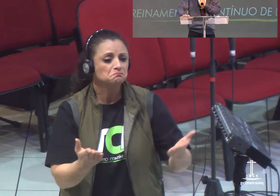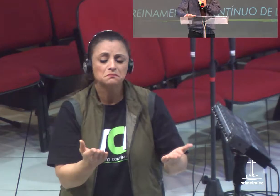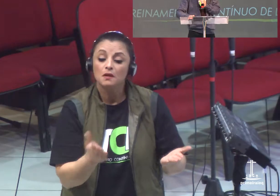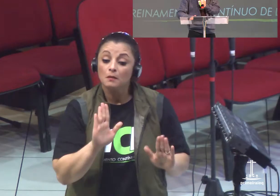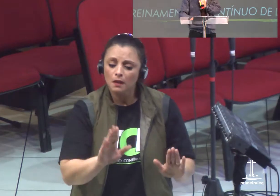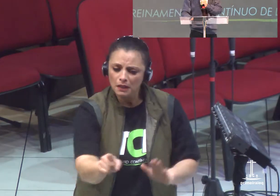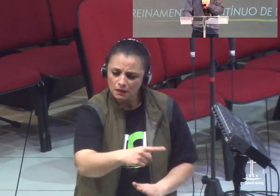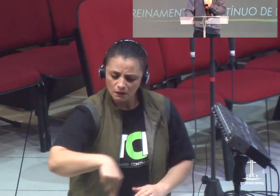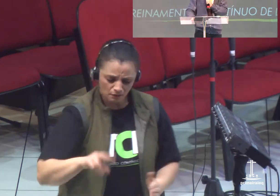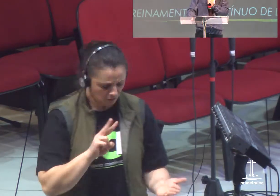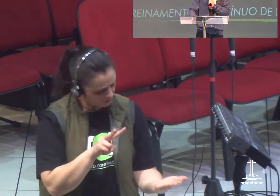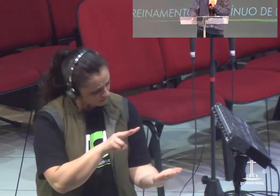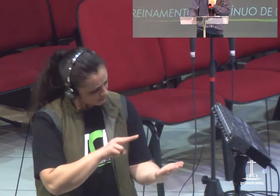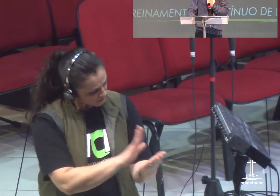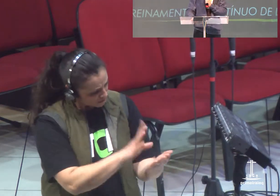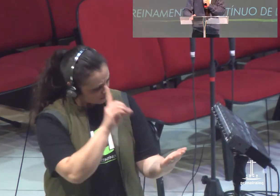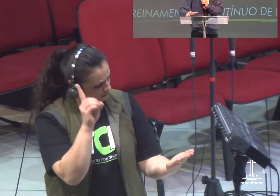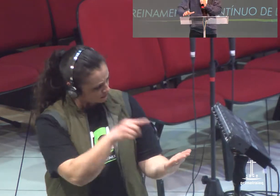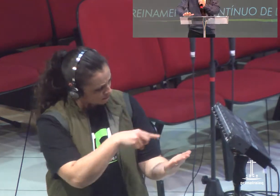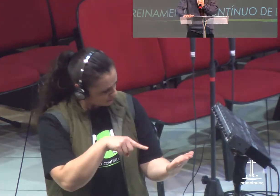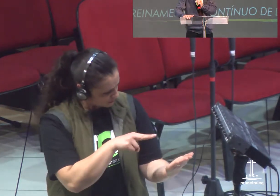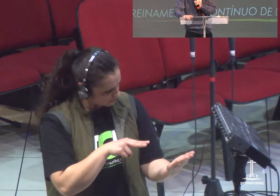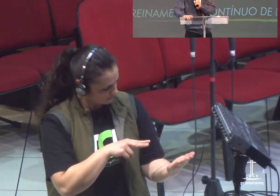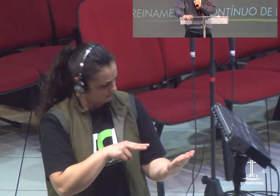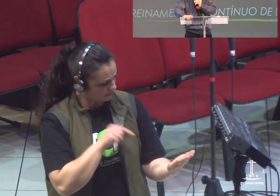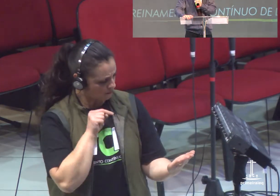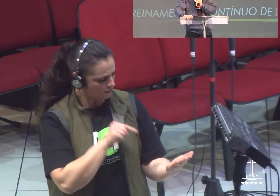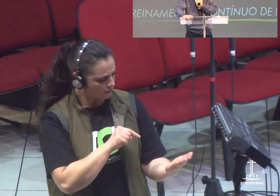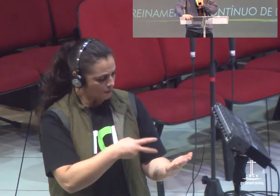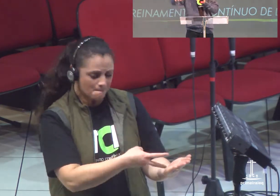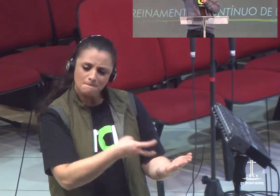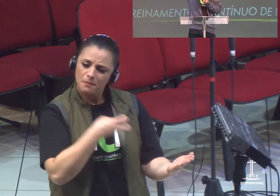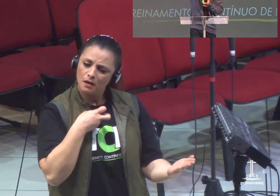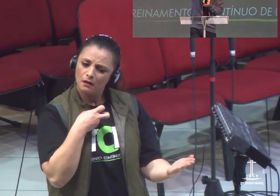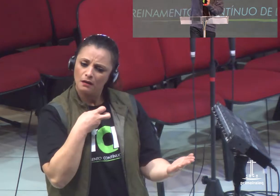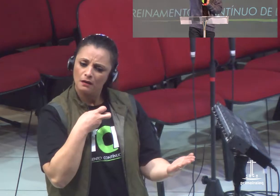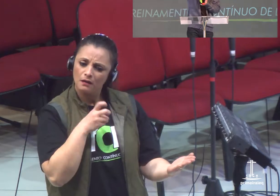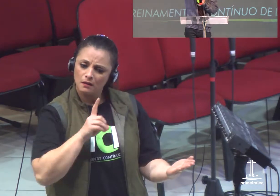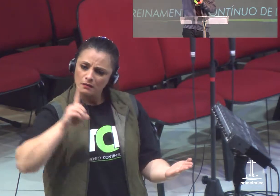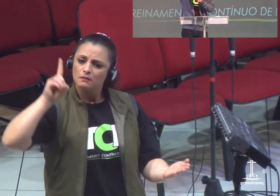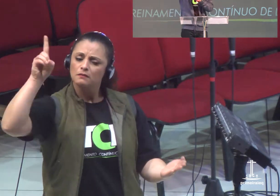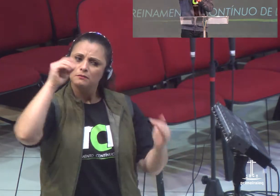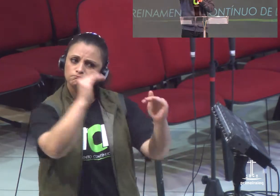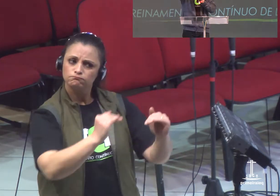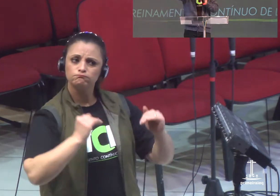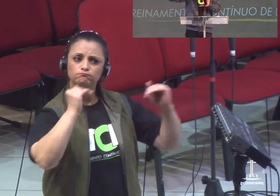Mas quando a gente olha para a Bíblia, a gente também vai perceber que Deus, que tem toda a